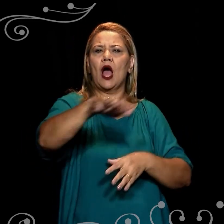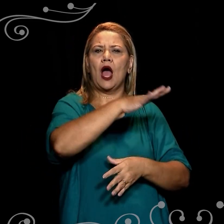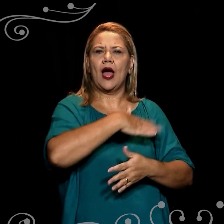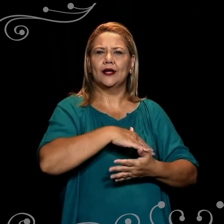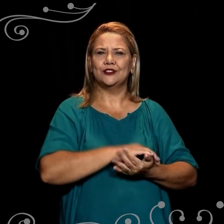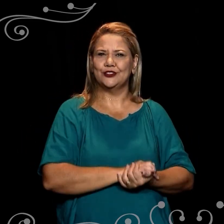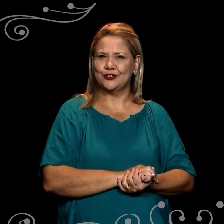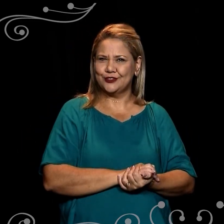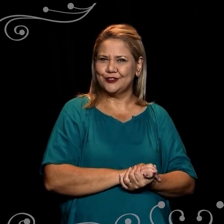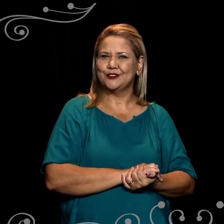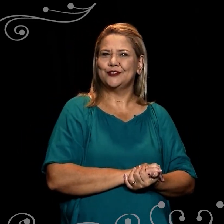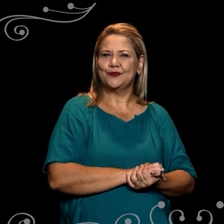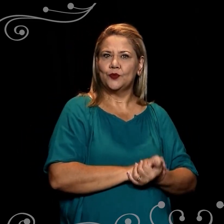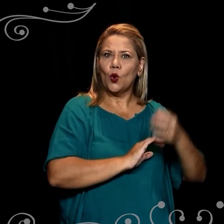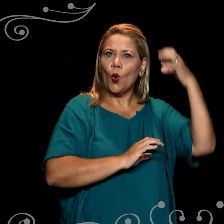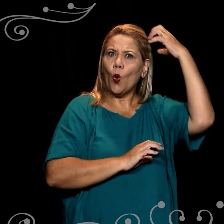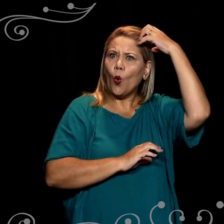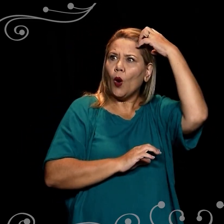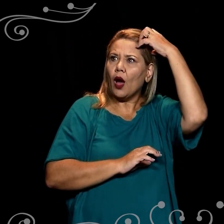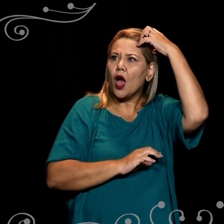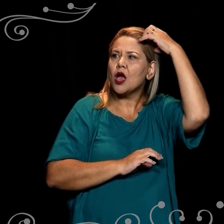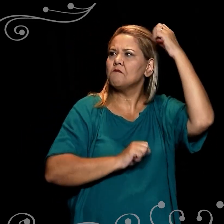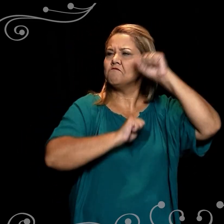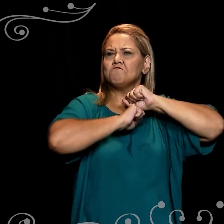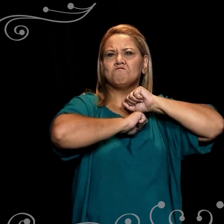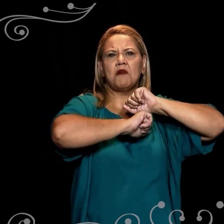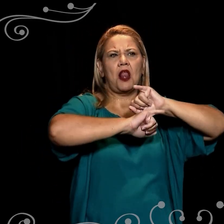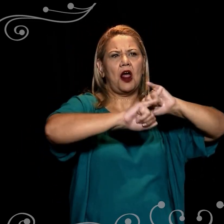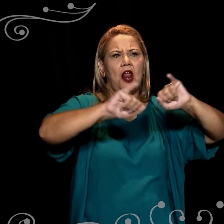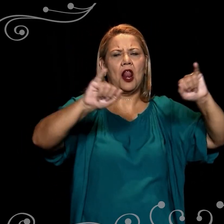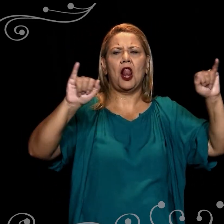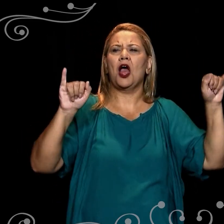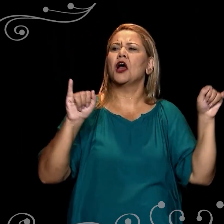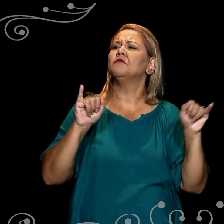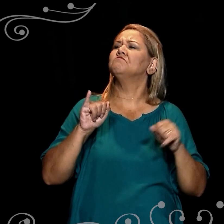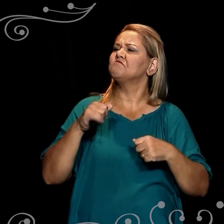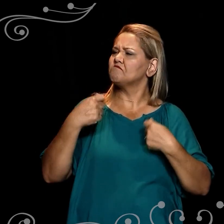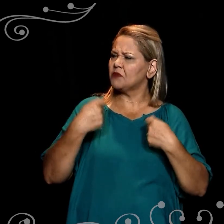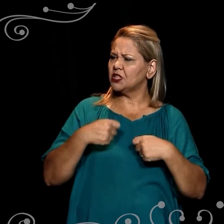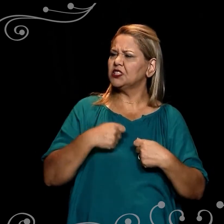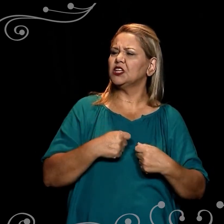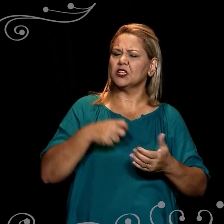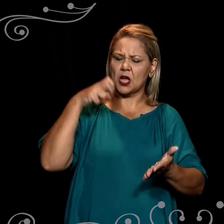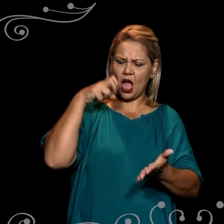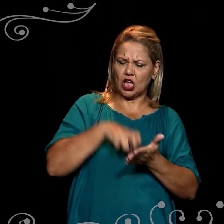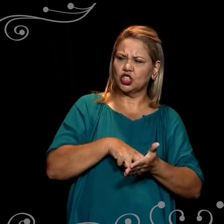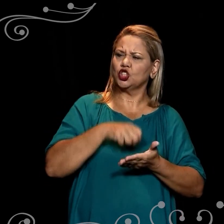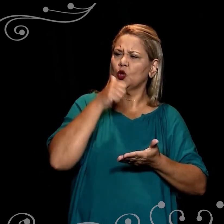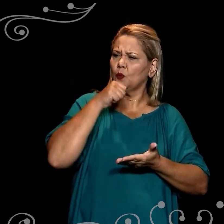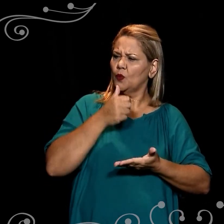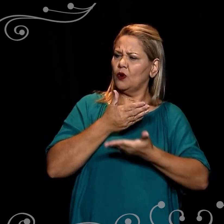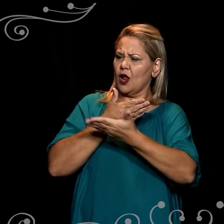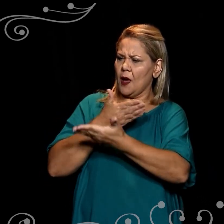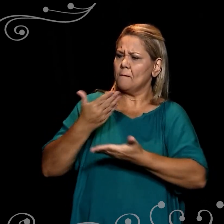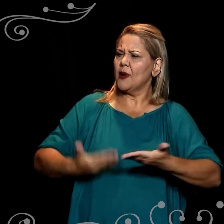Então, o rei anunciou que o castigo da dama estava decidido. Ela